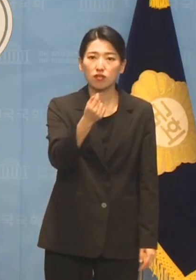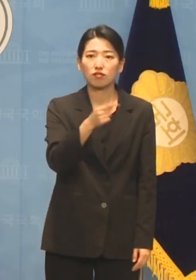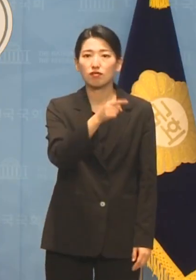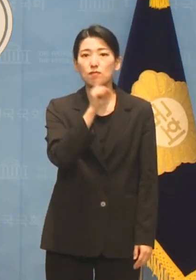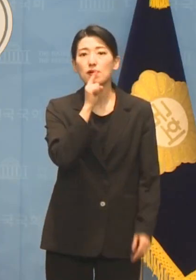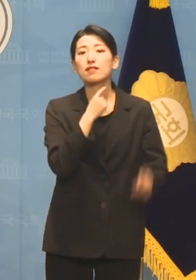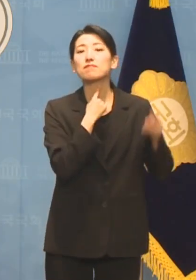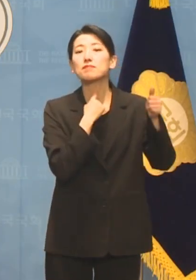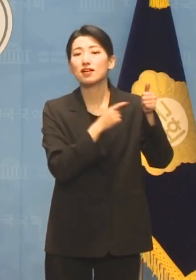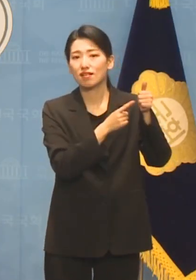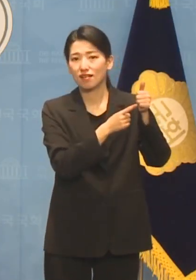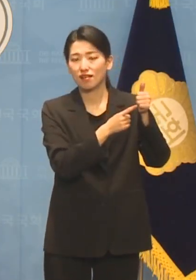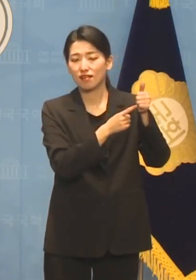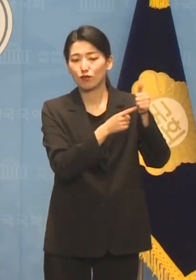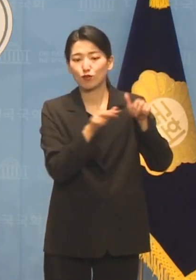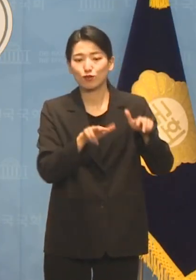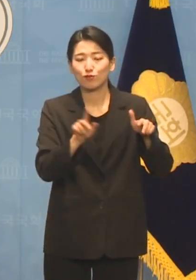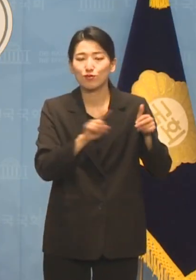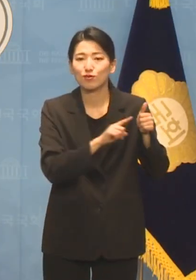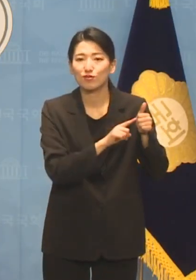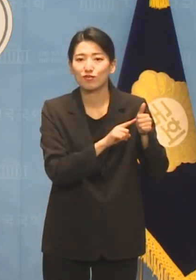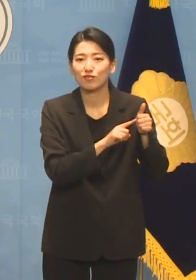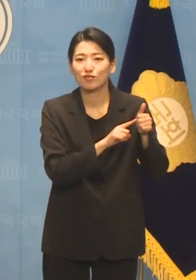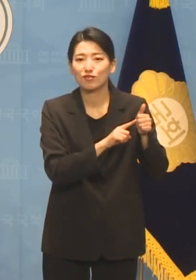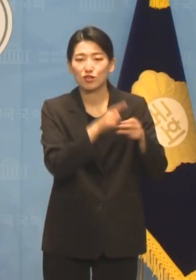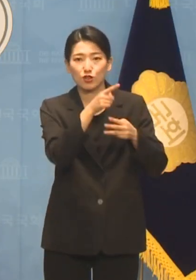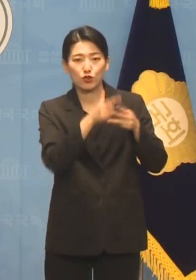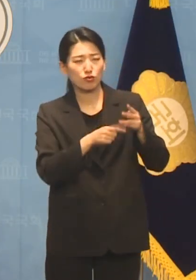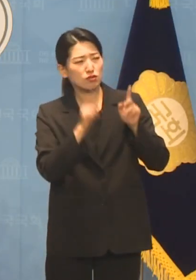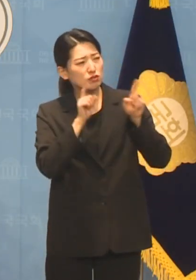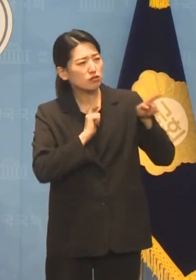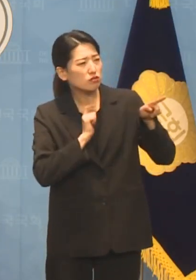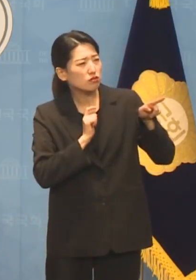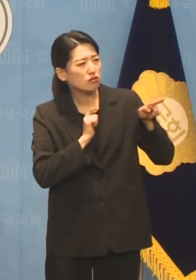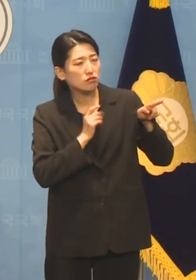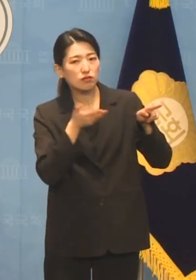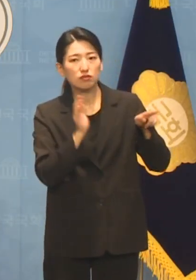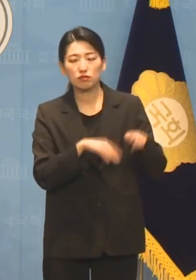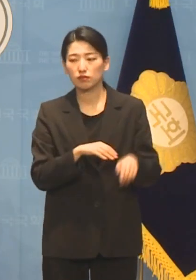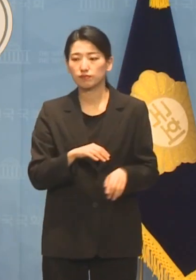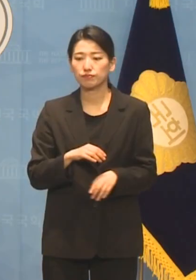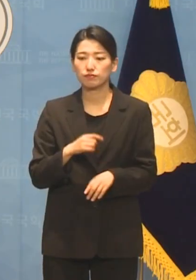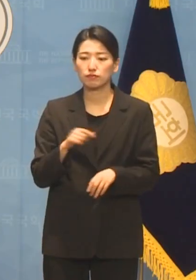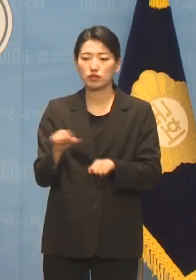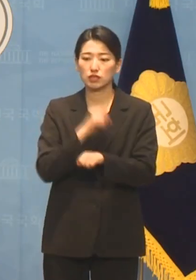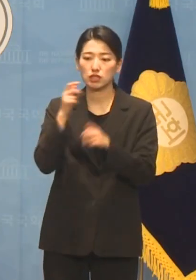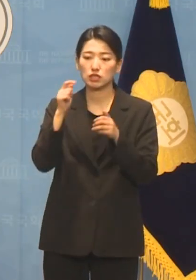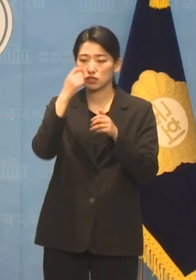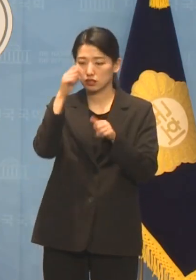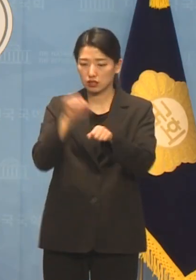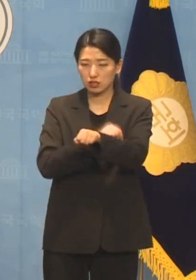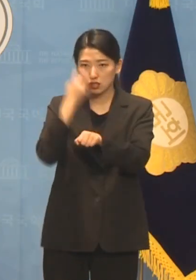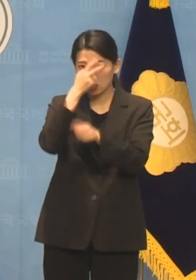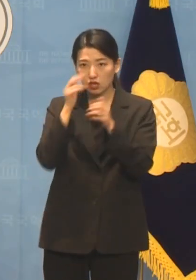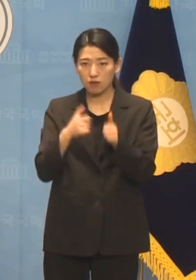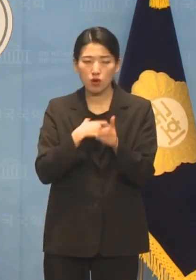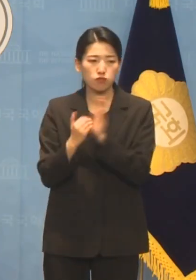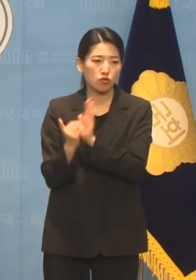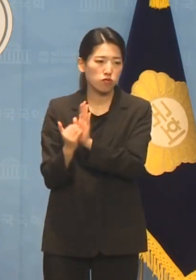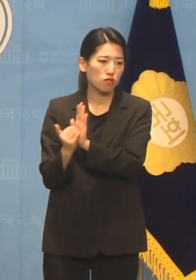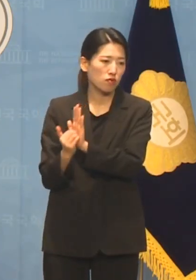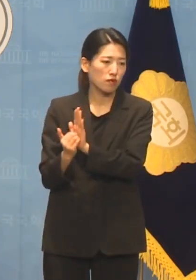정작 윤석열 대통령은 본인과 관련된 의혹이 제기될 때마다 특검을 거부하거나 소극적인 태도로 일관하고